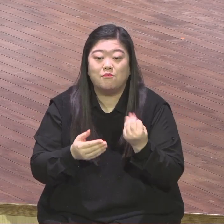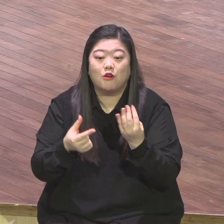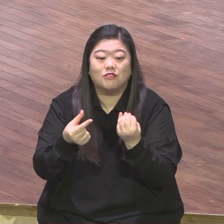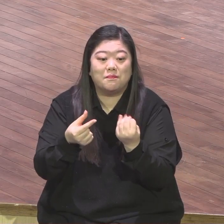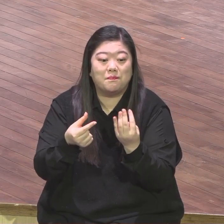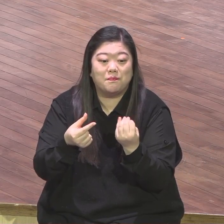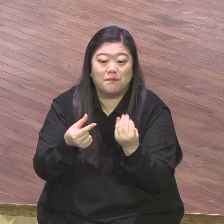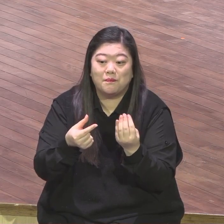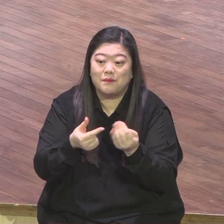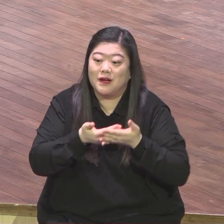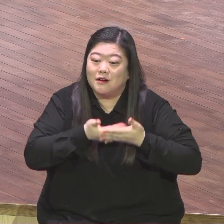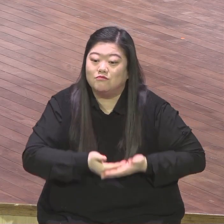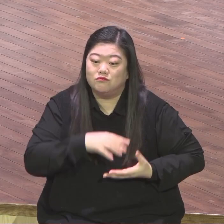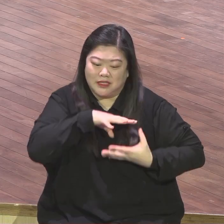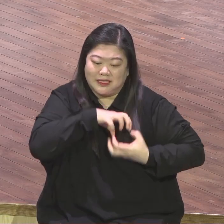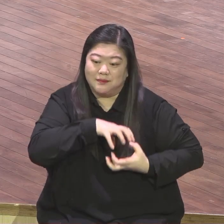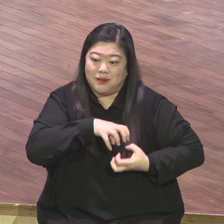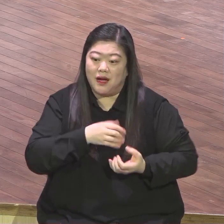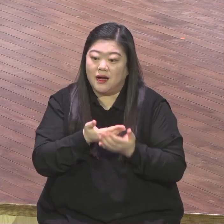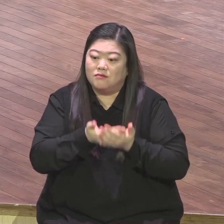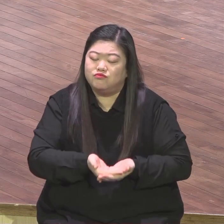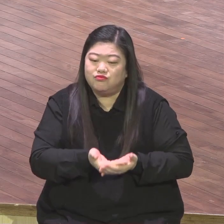여러 가지 답이 있죠.